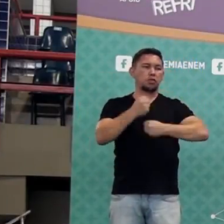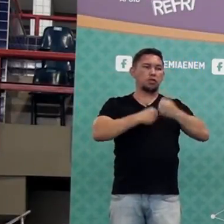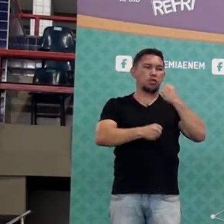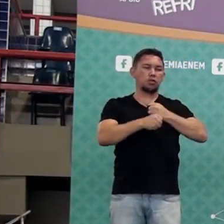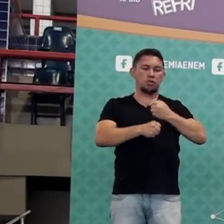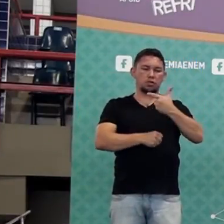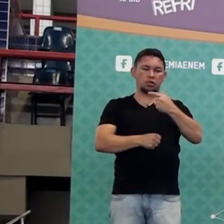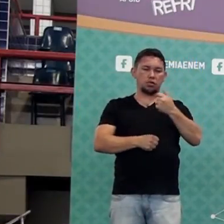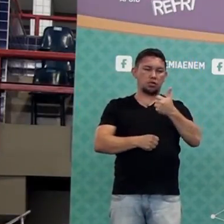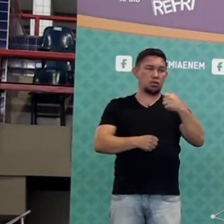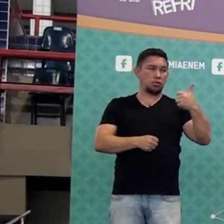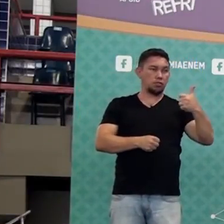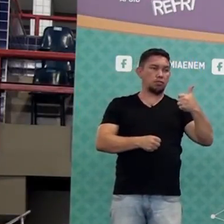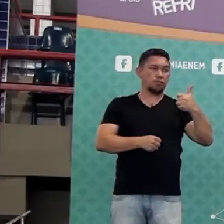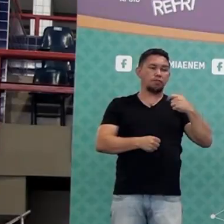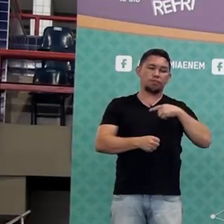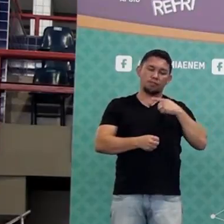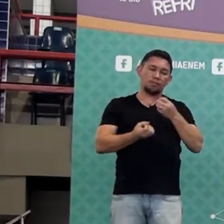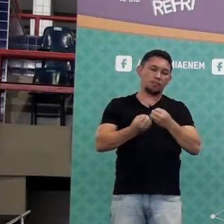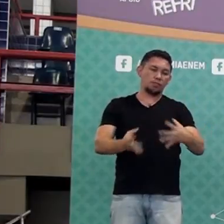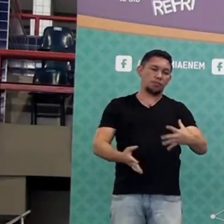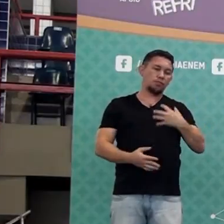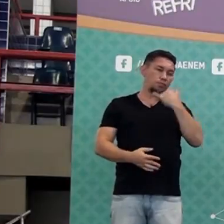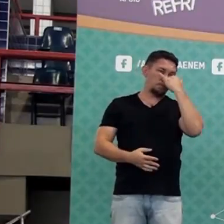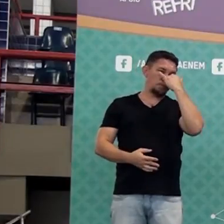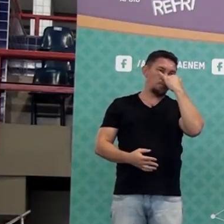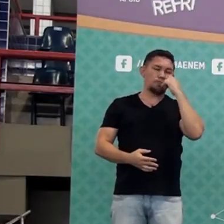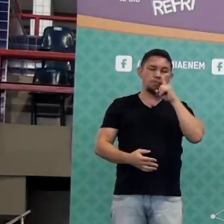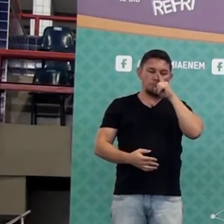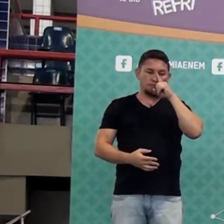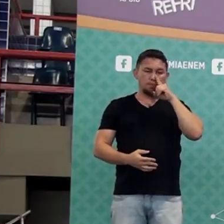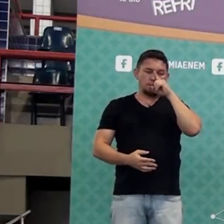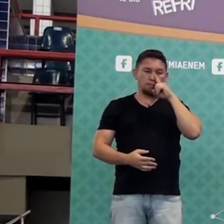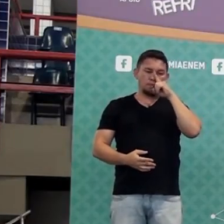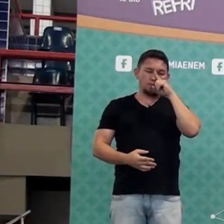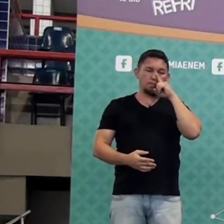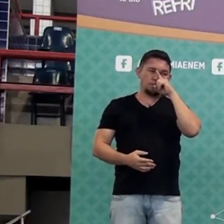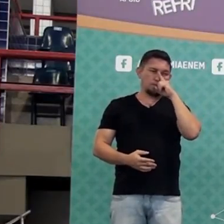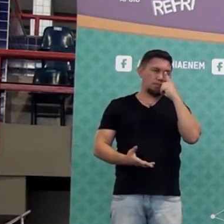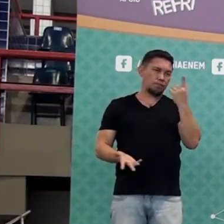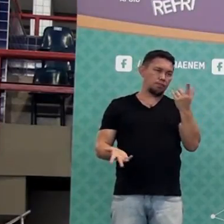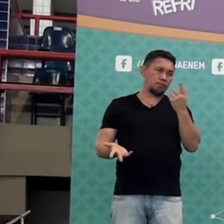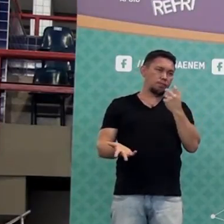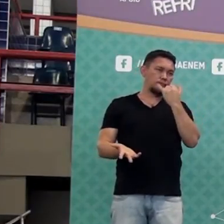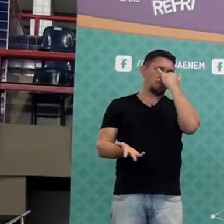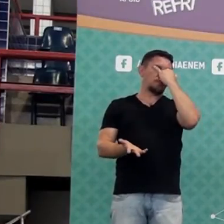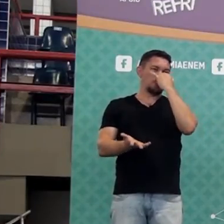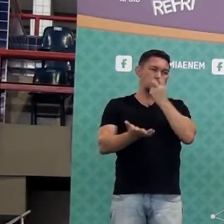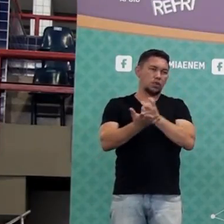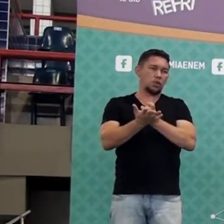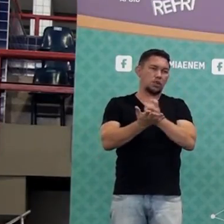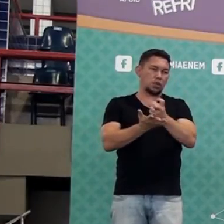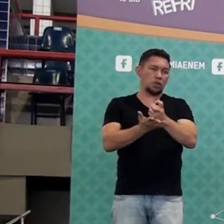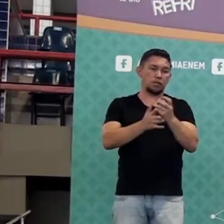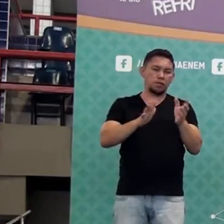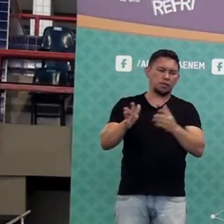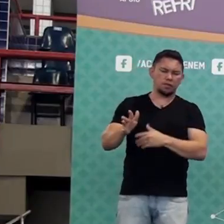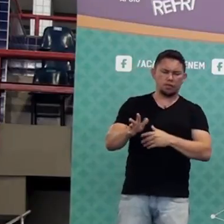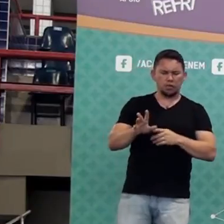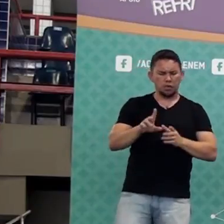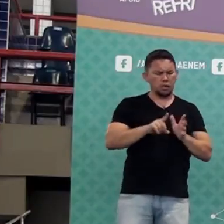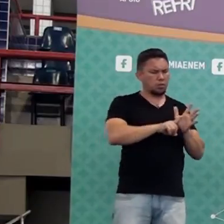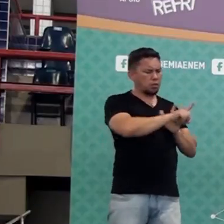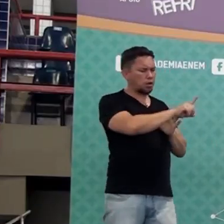2011. Então, isso é uma desvantagem, há sempre riscos de acidentes. Professor, mas não houve